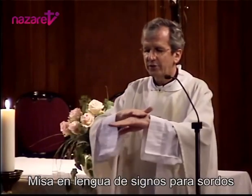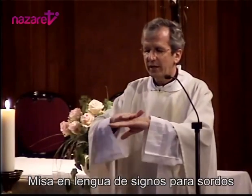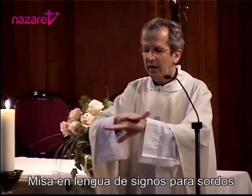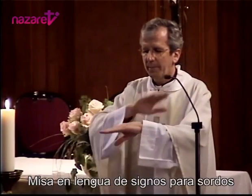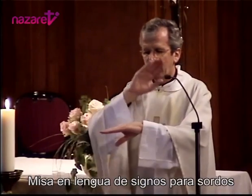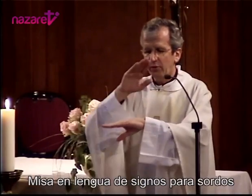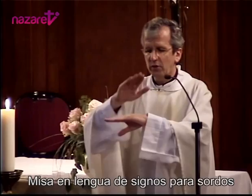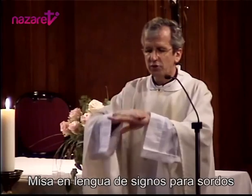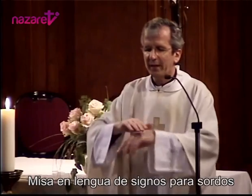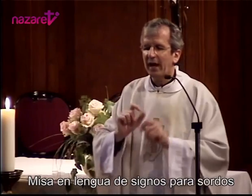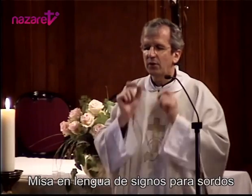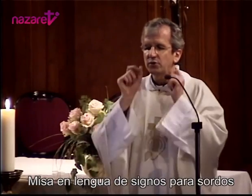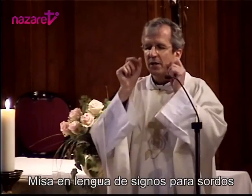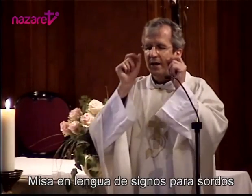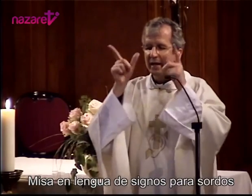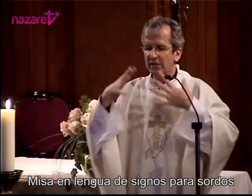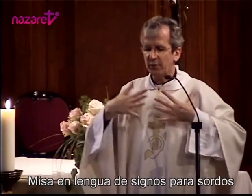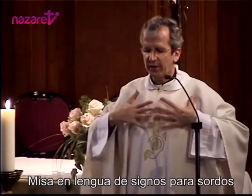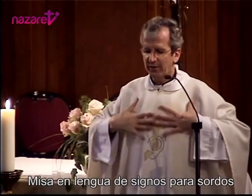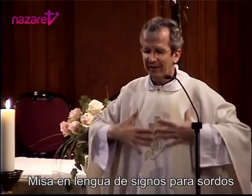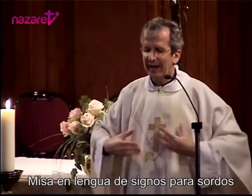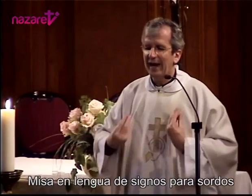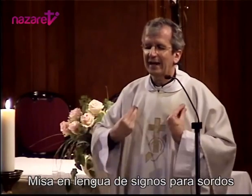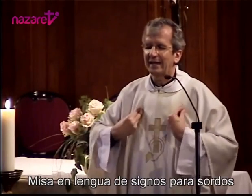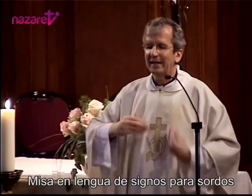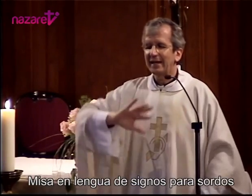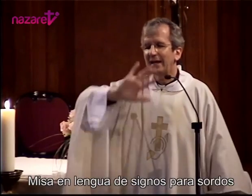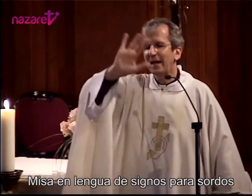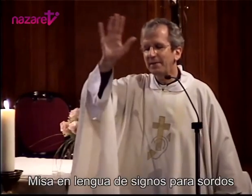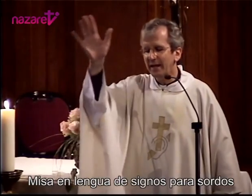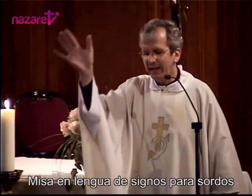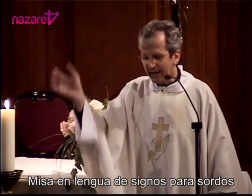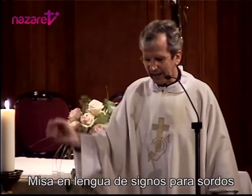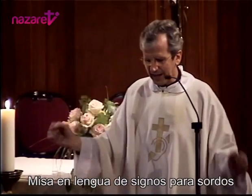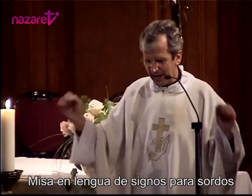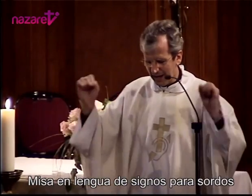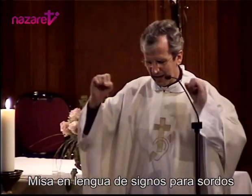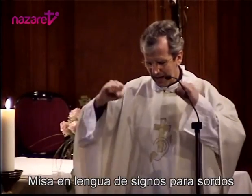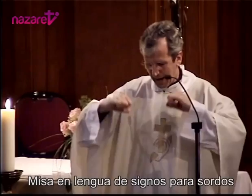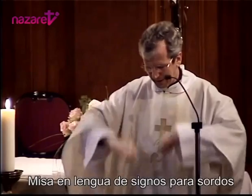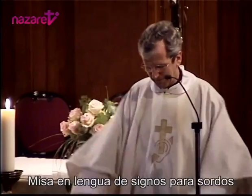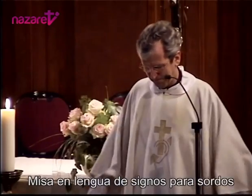el perdón de los pecados, la resurrección de la carne y la vida eterna. Amén.